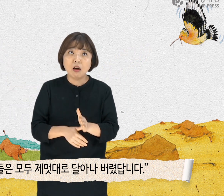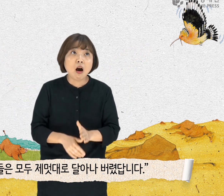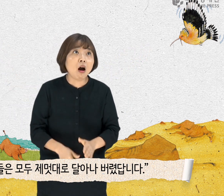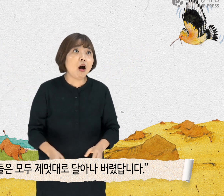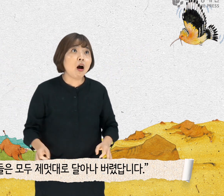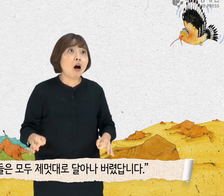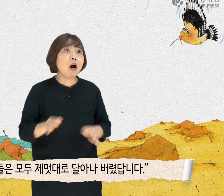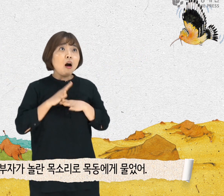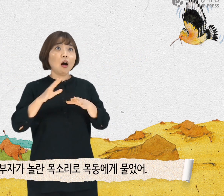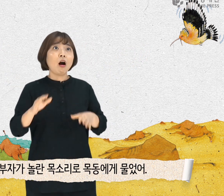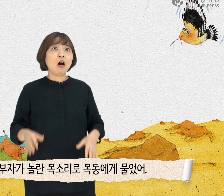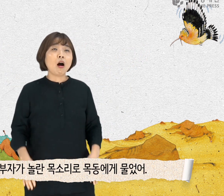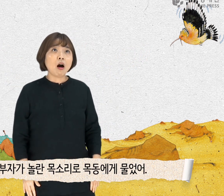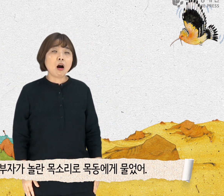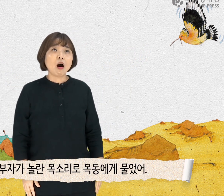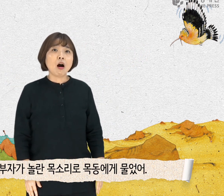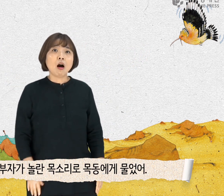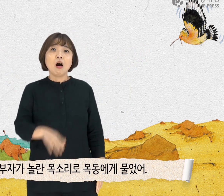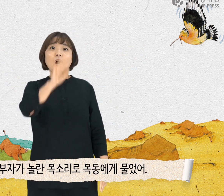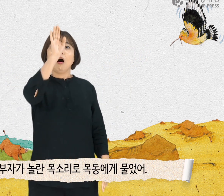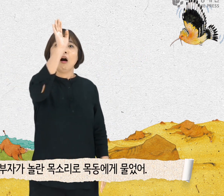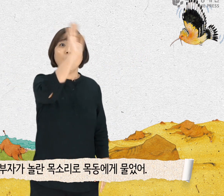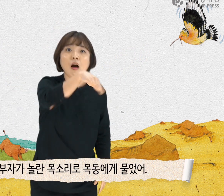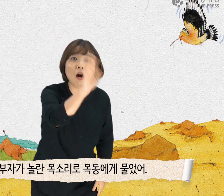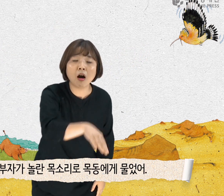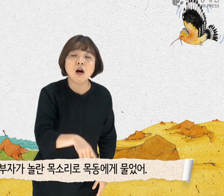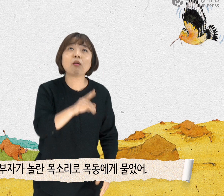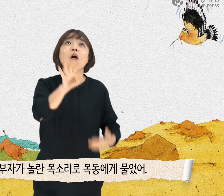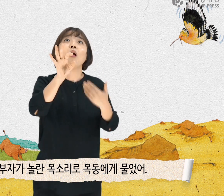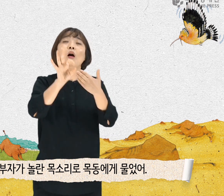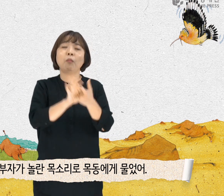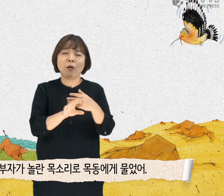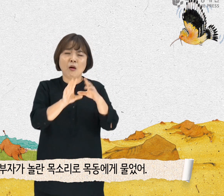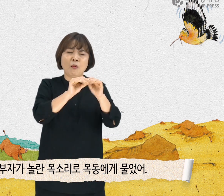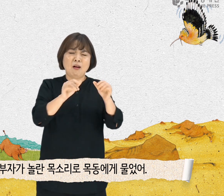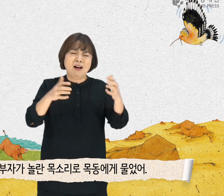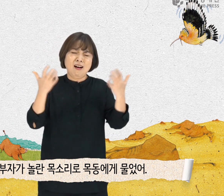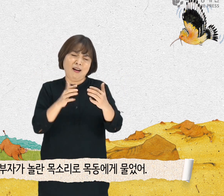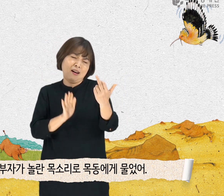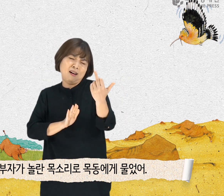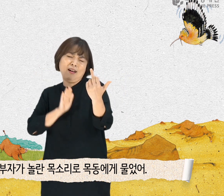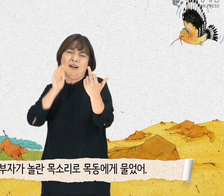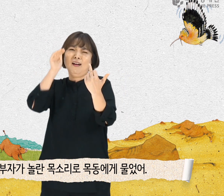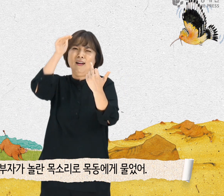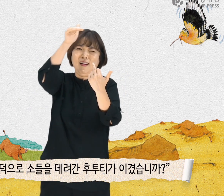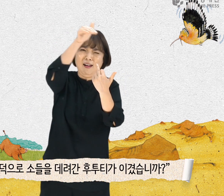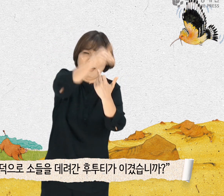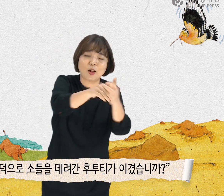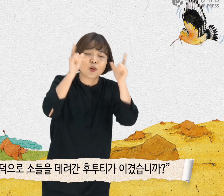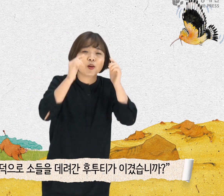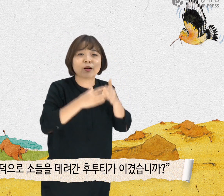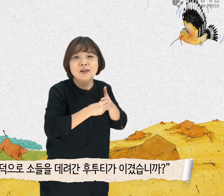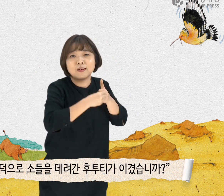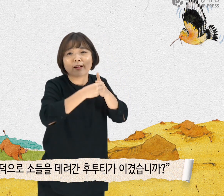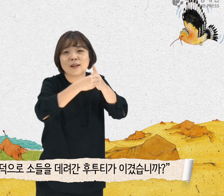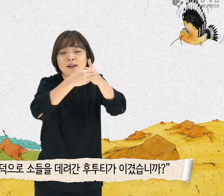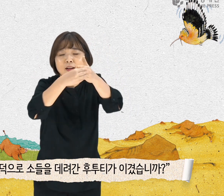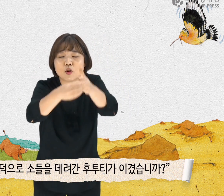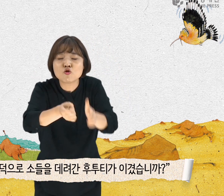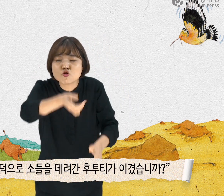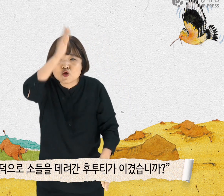버렸답니다 그러자 부자가 놀란 목소리로 목동 에게 물었어 구럼